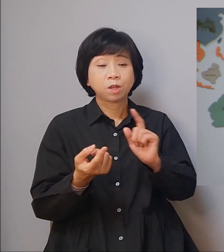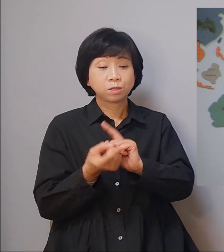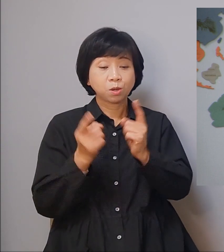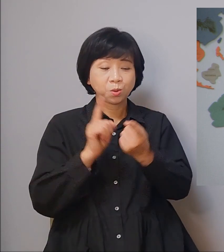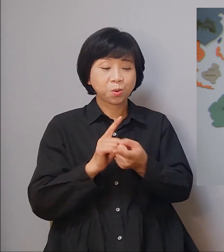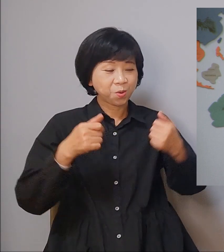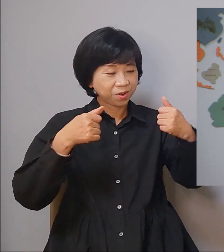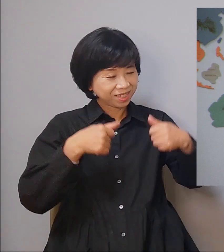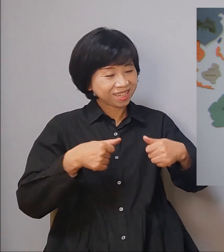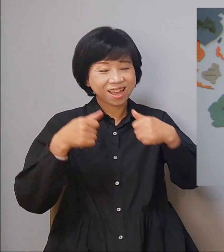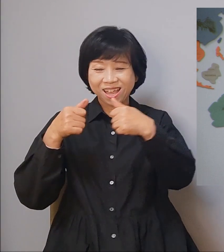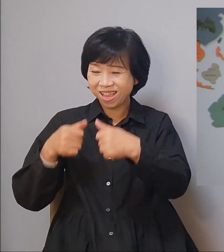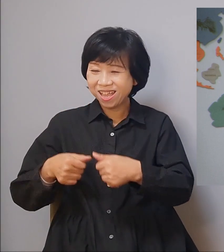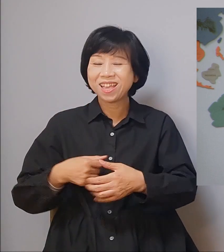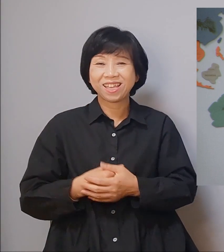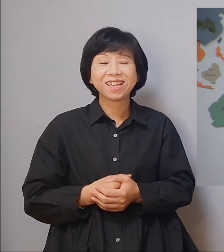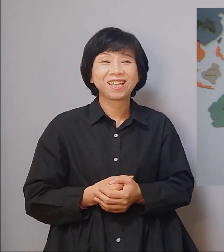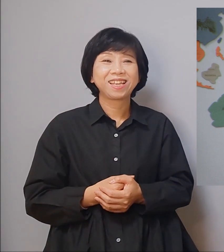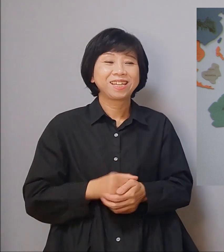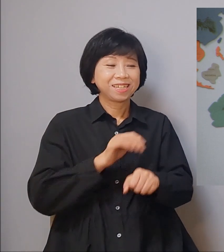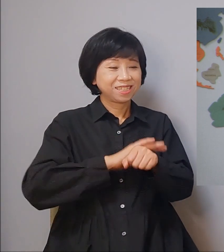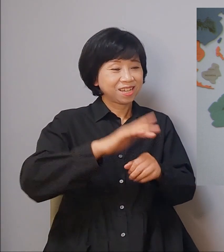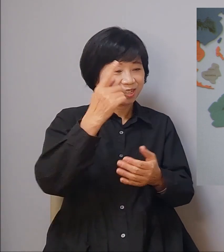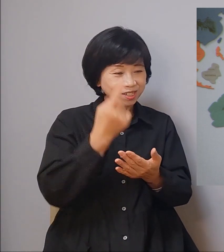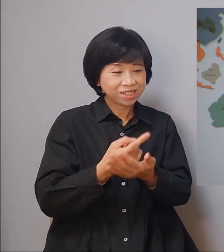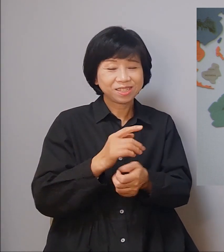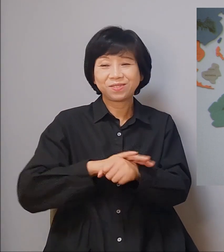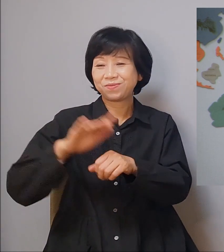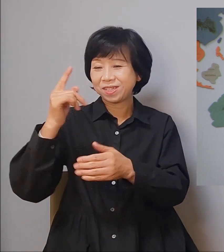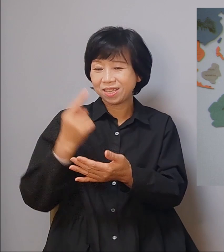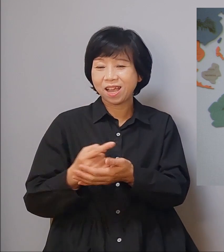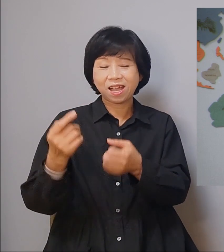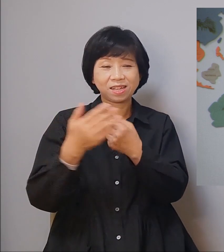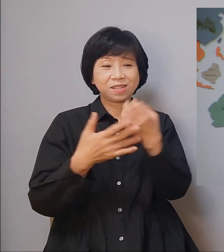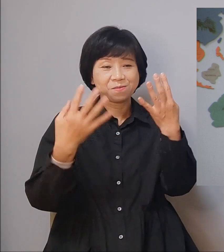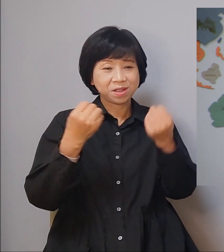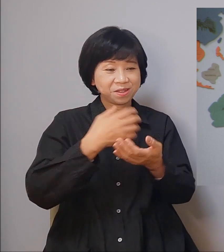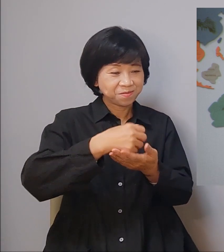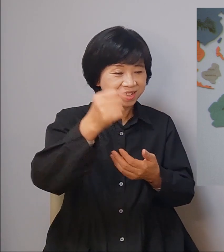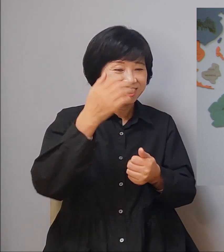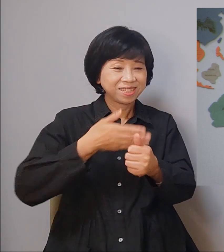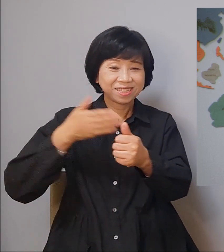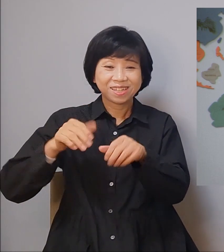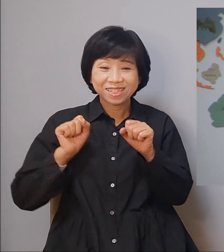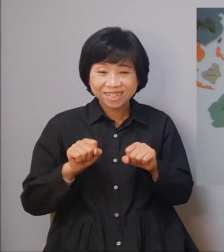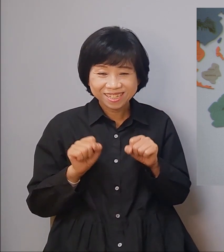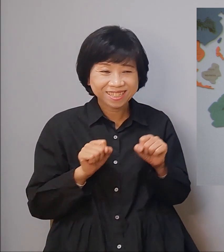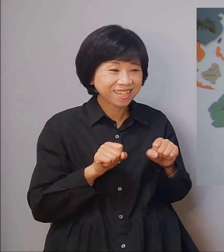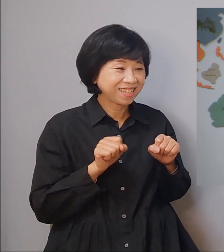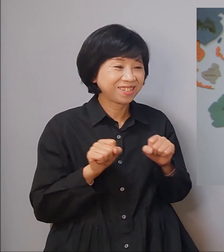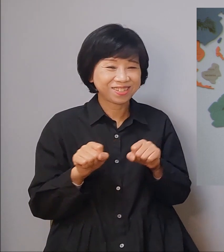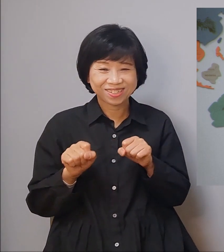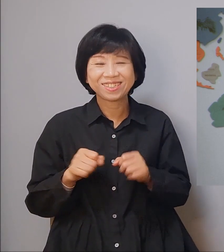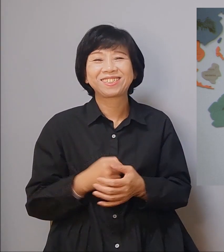서로 보시고 인사 나누시겠습니다. 잘 오셨습니다. 은혜 많이 받으세요.